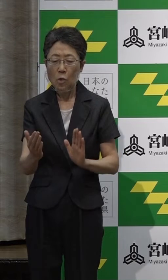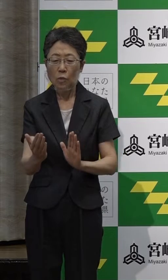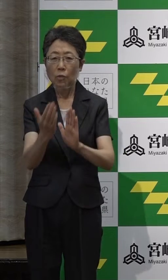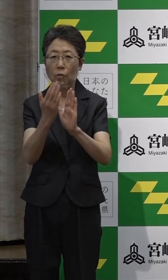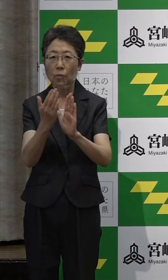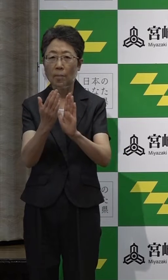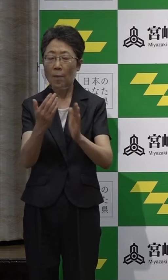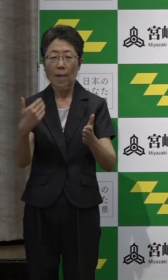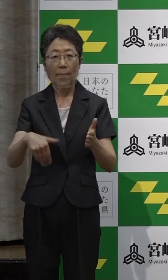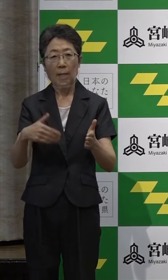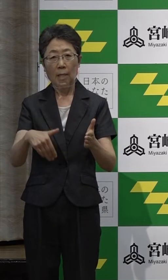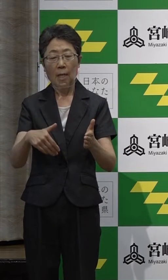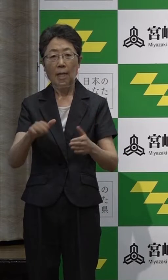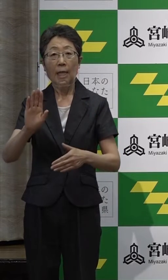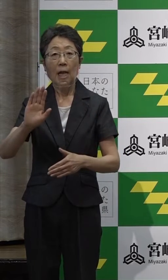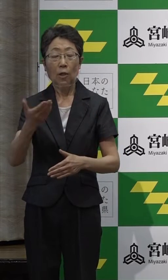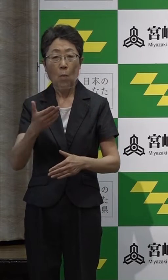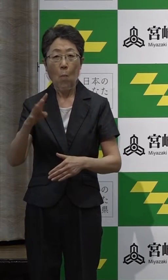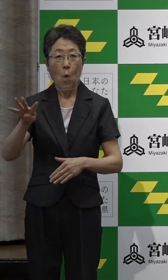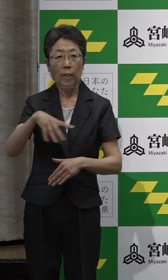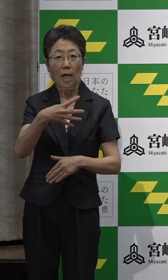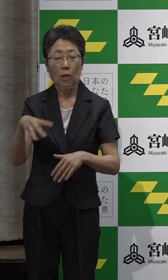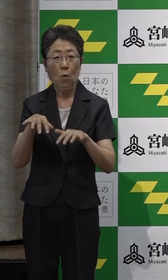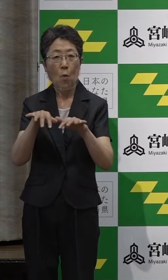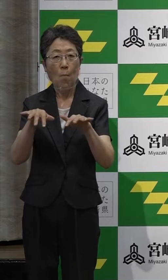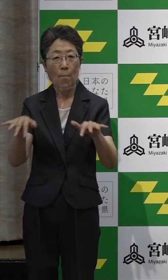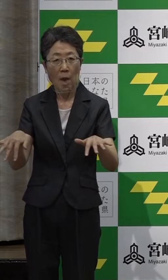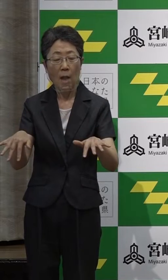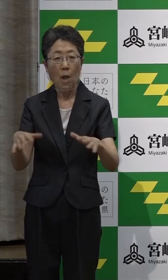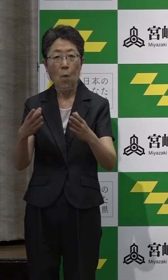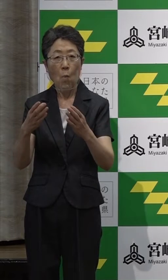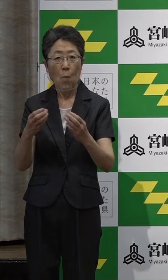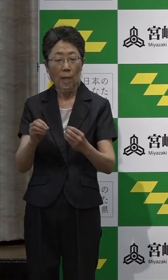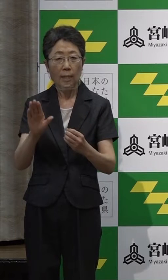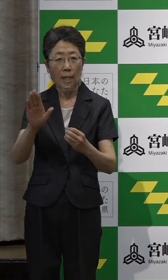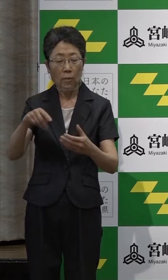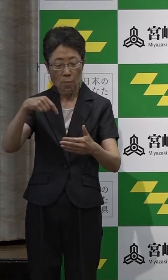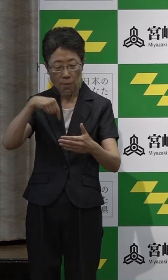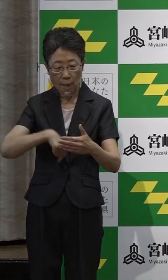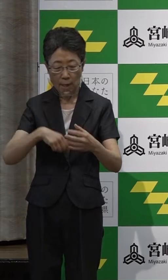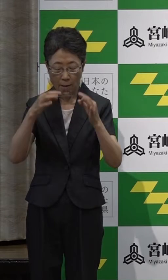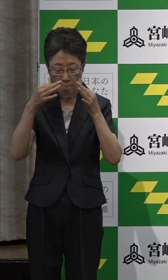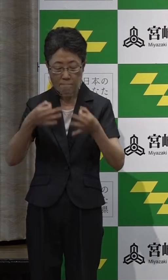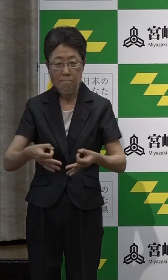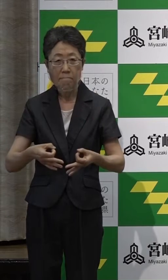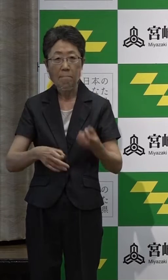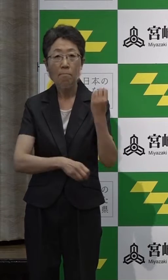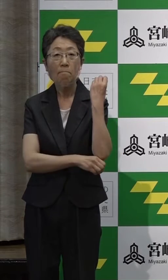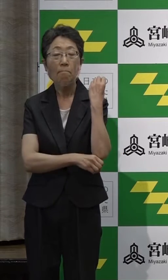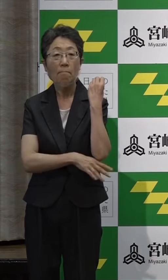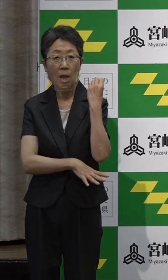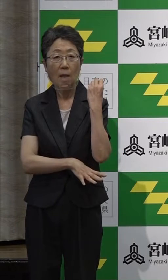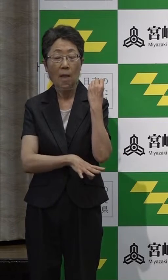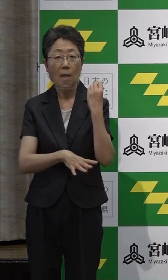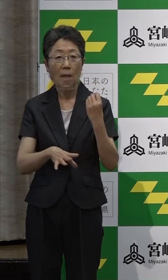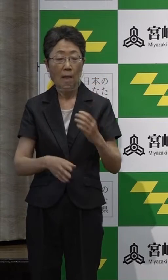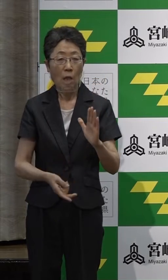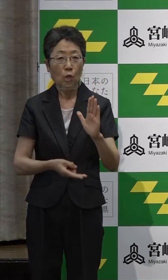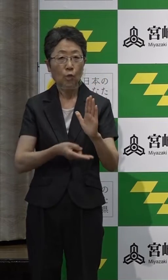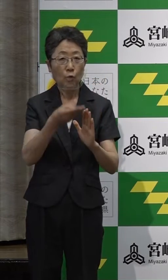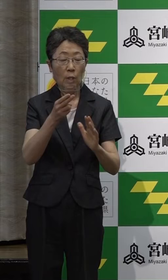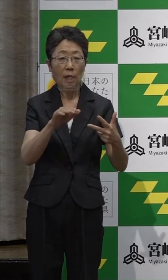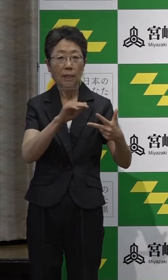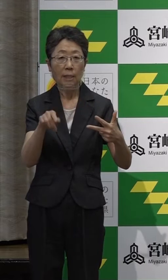ではありませんが、第4波の時の経験からしても自宅療養であったり宿泊療養施設